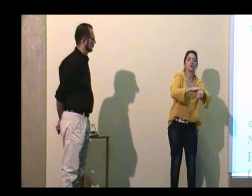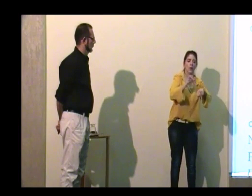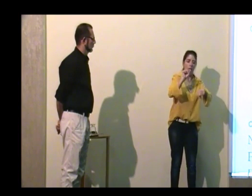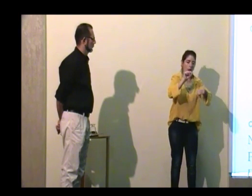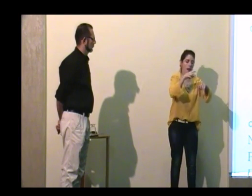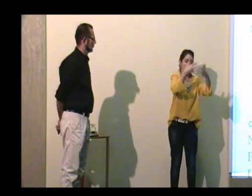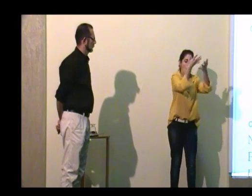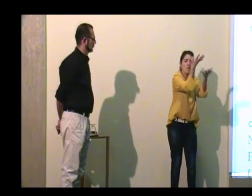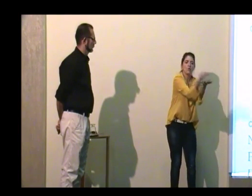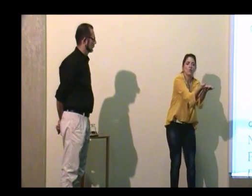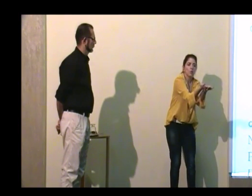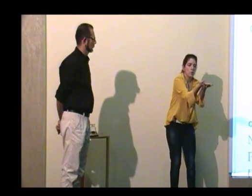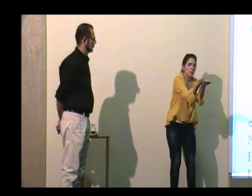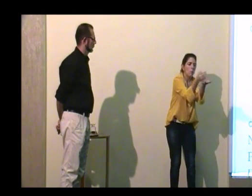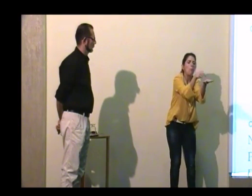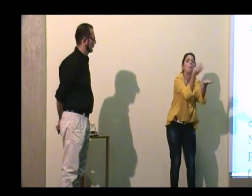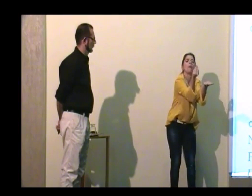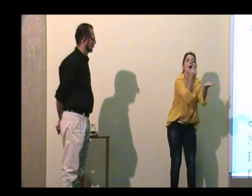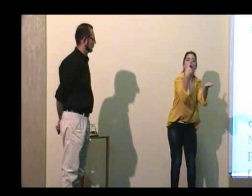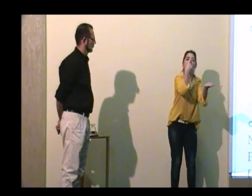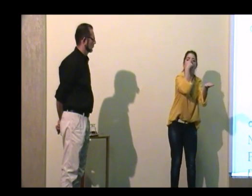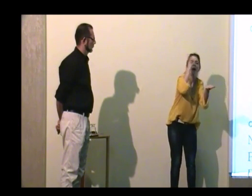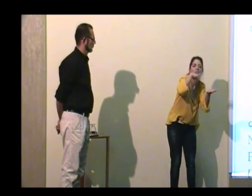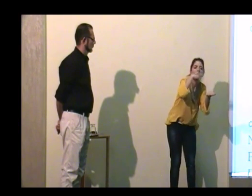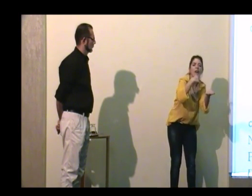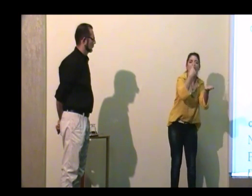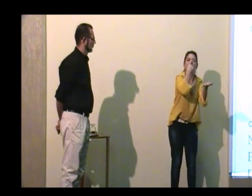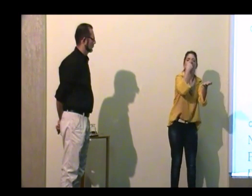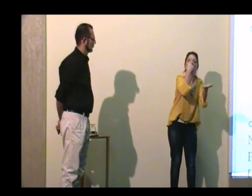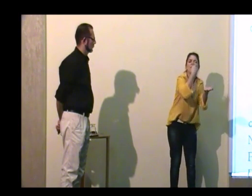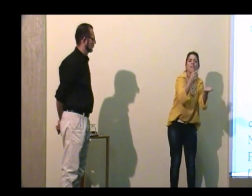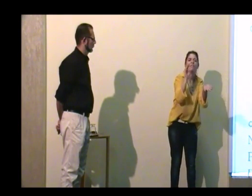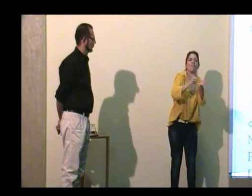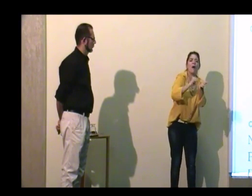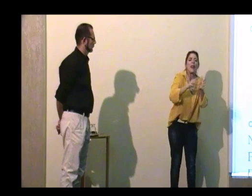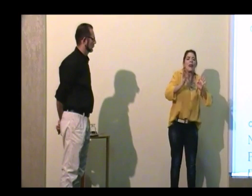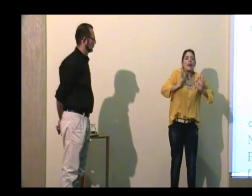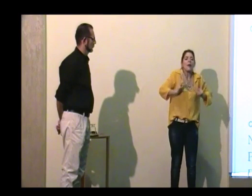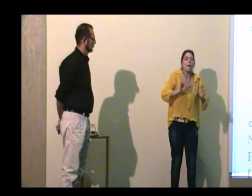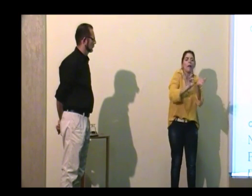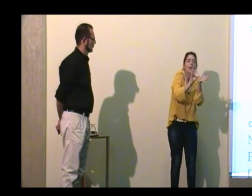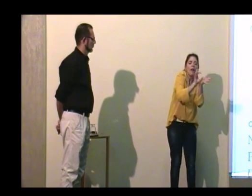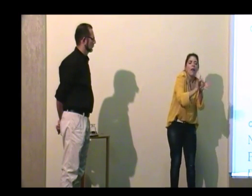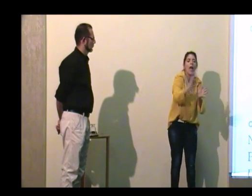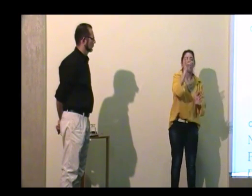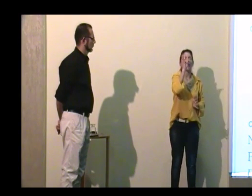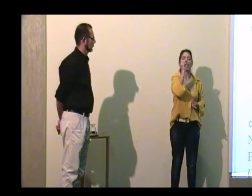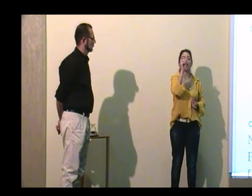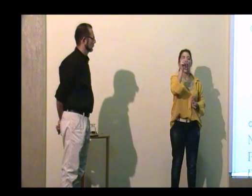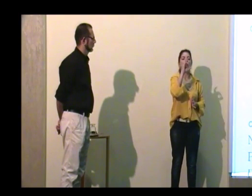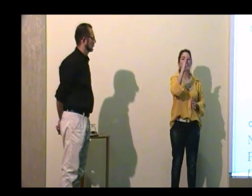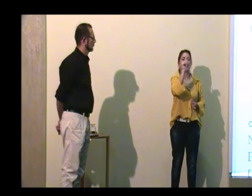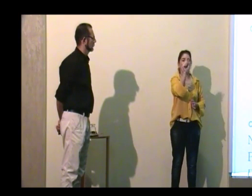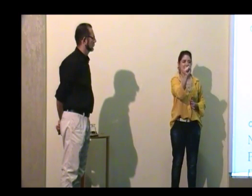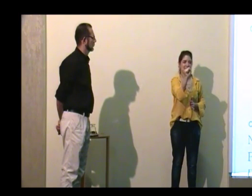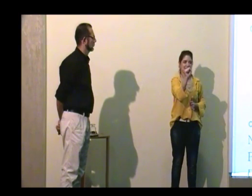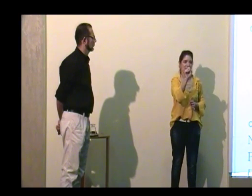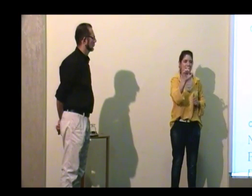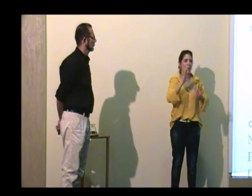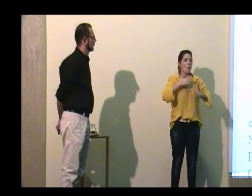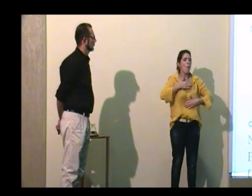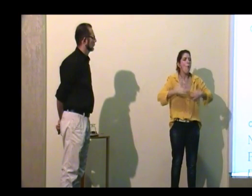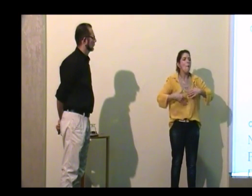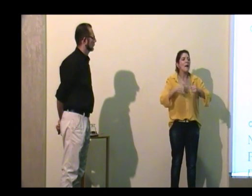E depois de fazer esses caminhos, ele vai para a urina. E na urina você pode encontrar